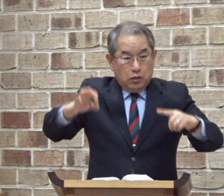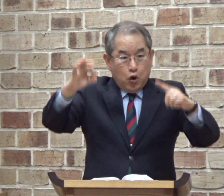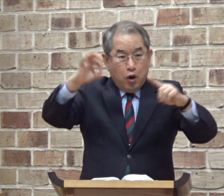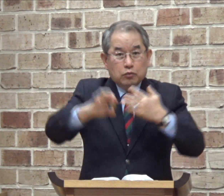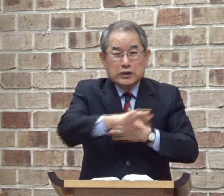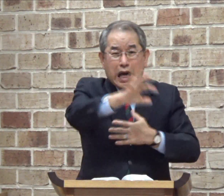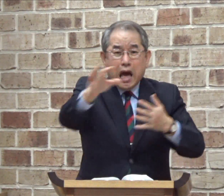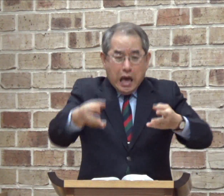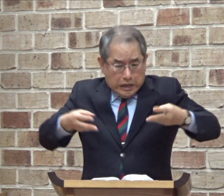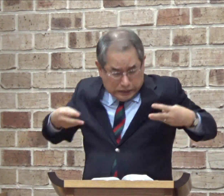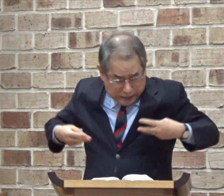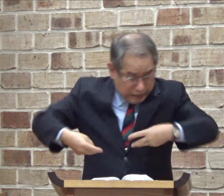핵을 터뜨리면